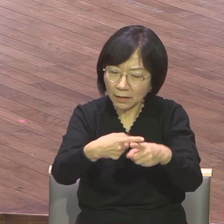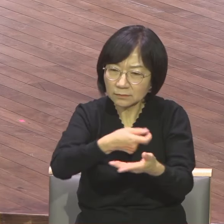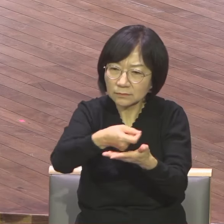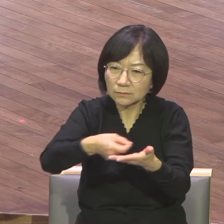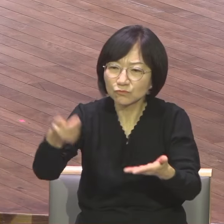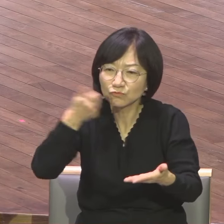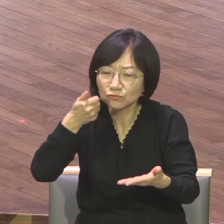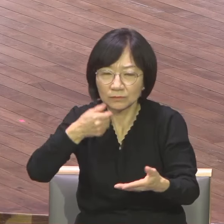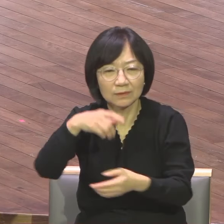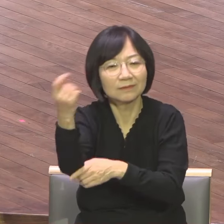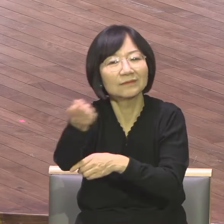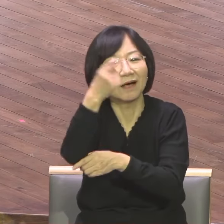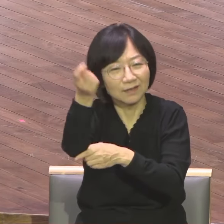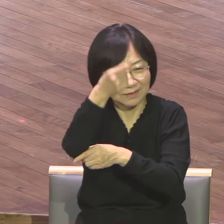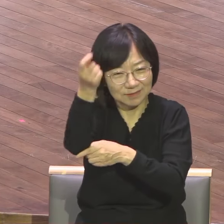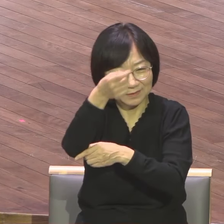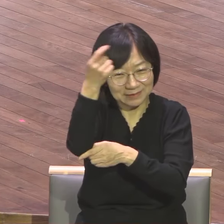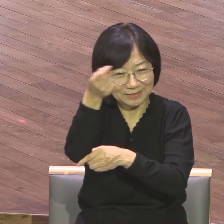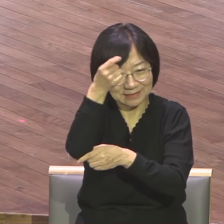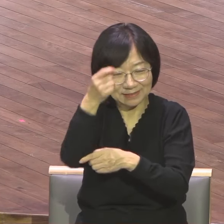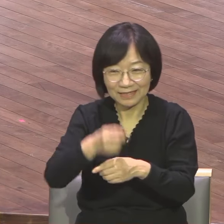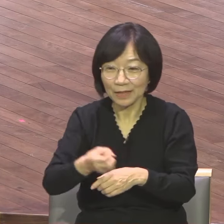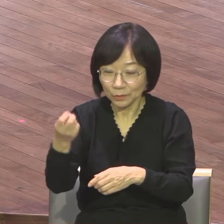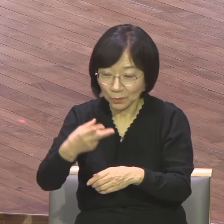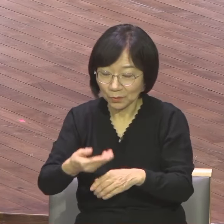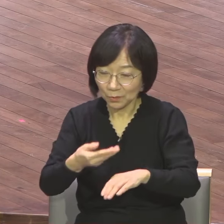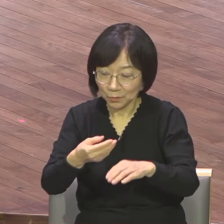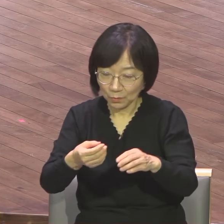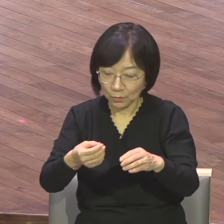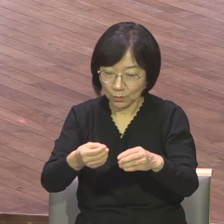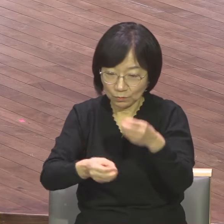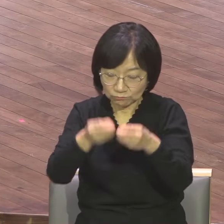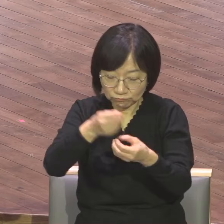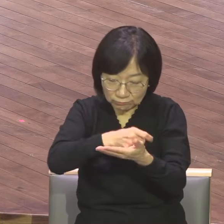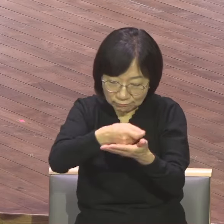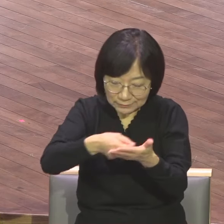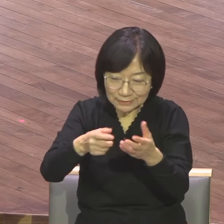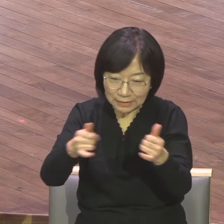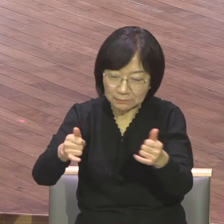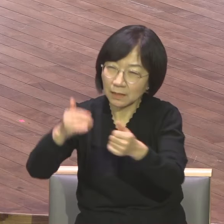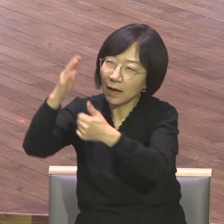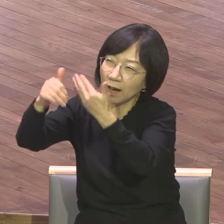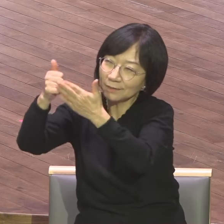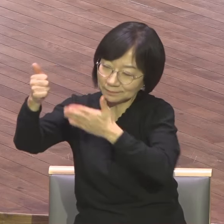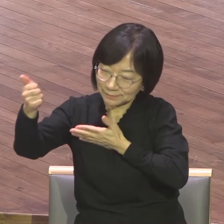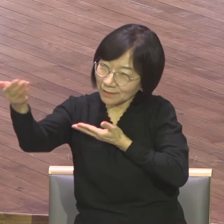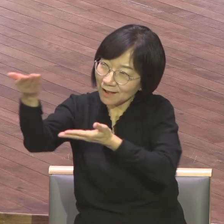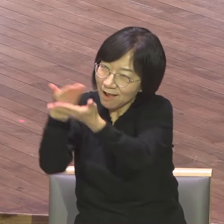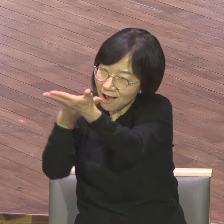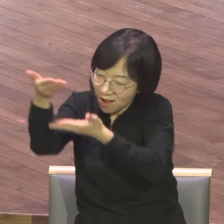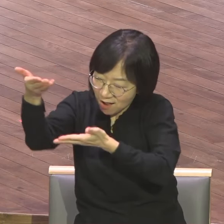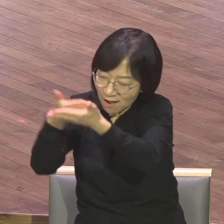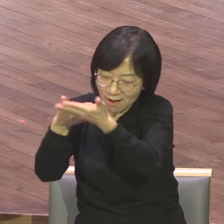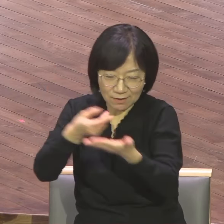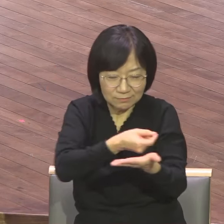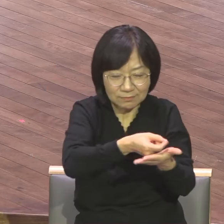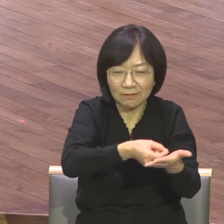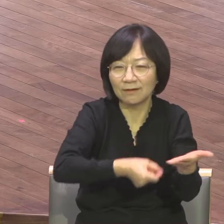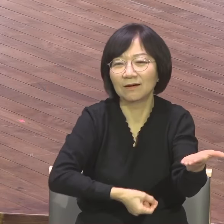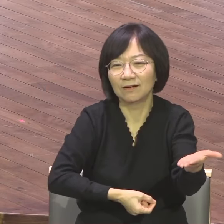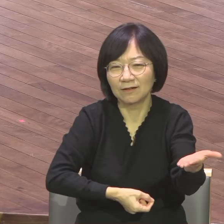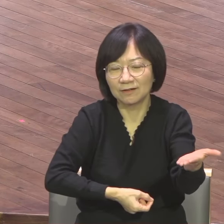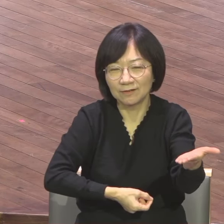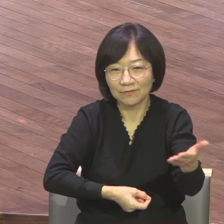그랬습니다. 그리고 시편 다른 기자들도 그런 삶을 살아서 하나님과의 관계, 하나님과의 관계.